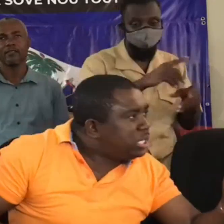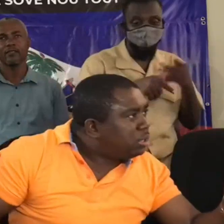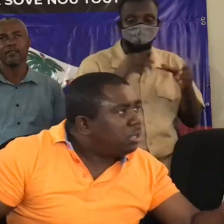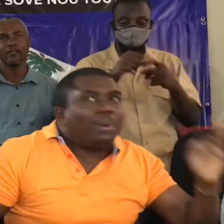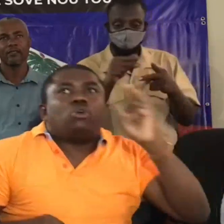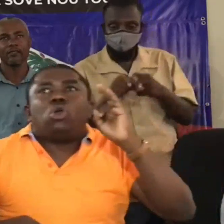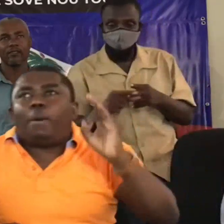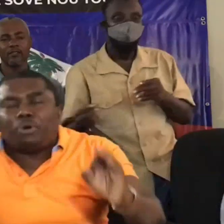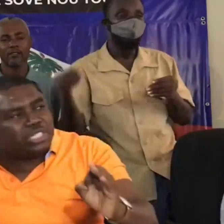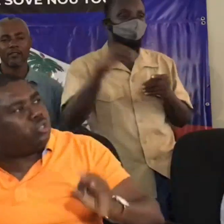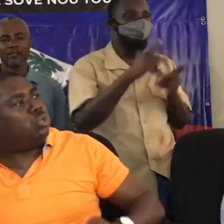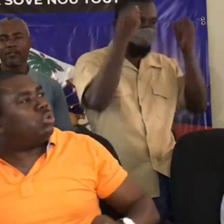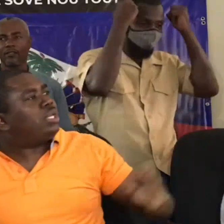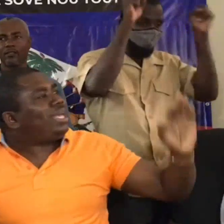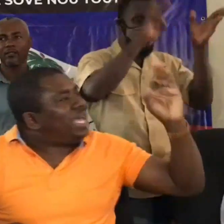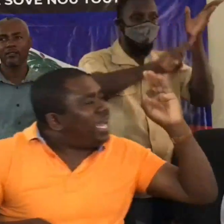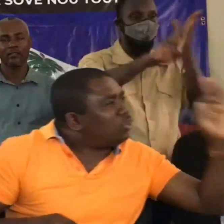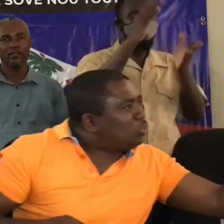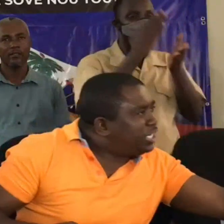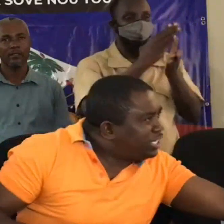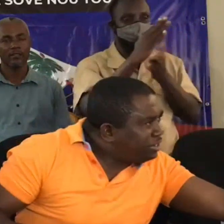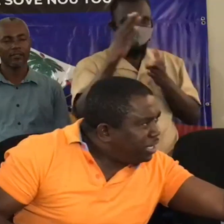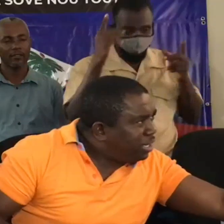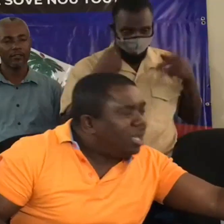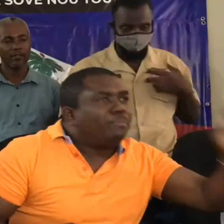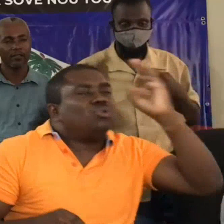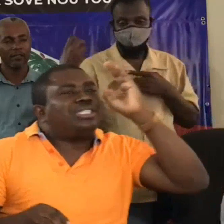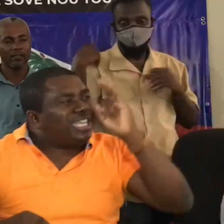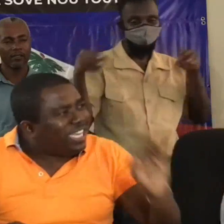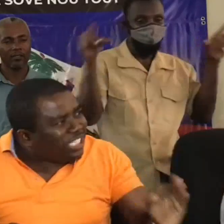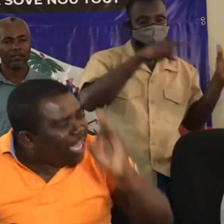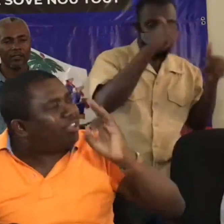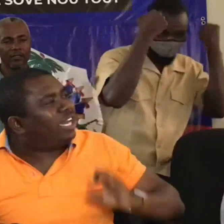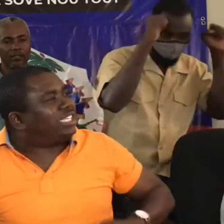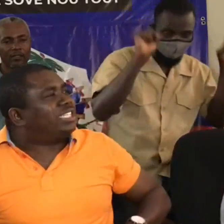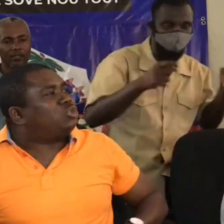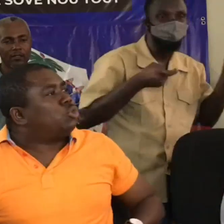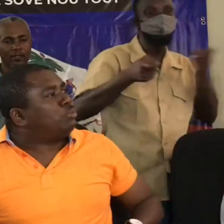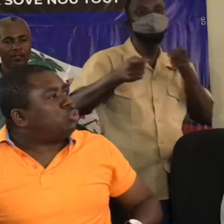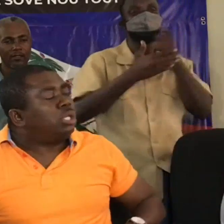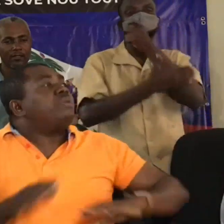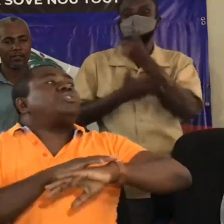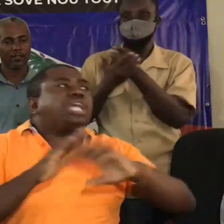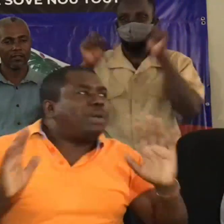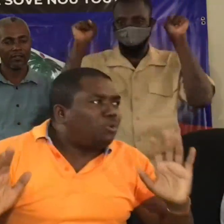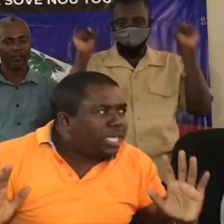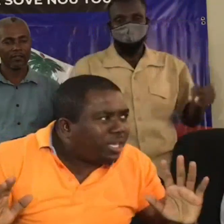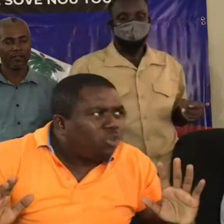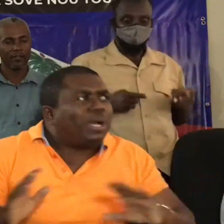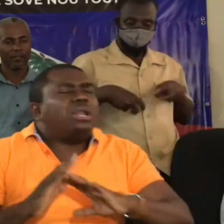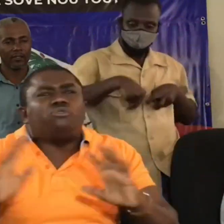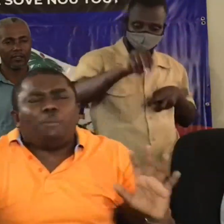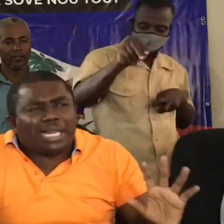choisi par l'opposition et la société civile pour diriger la transition de rupture. Il ne faut jamais